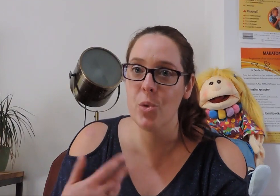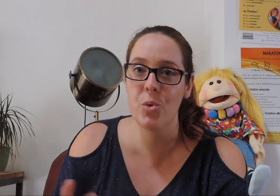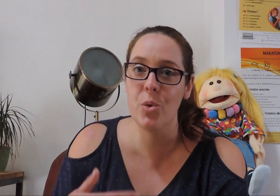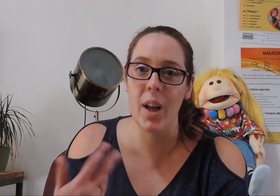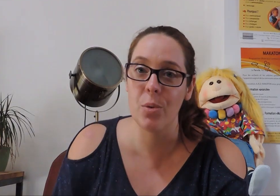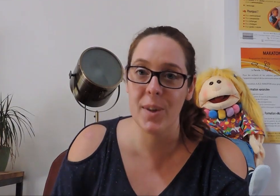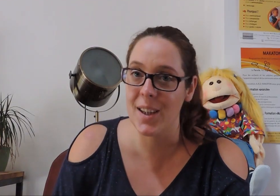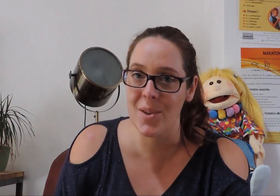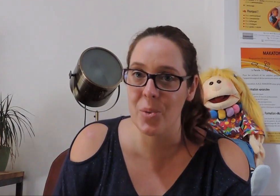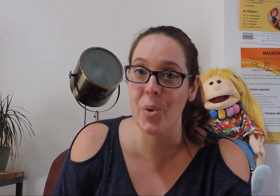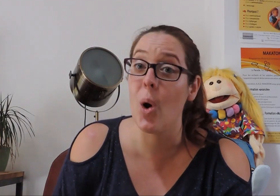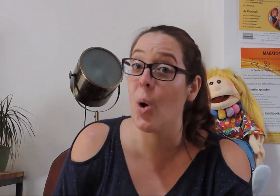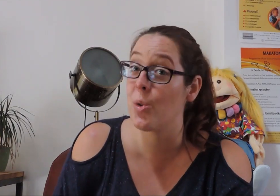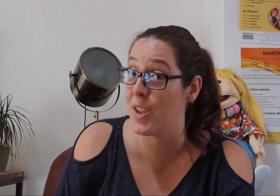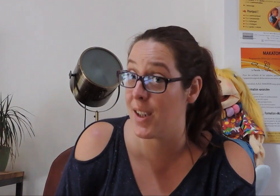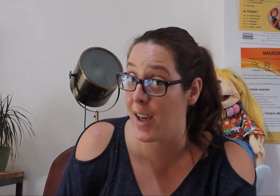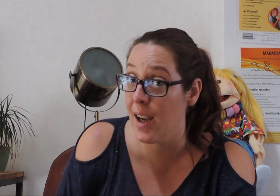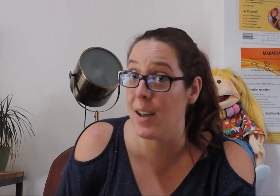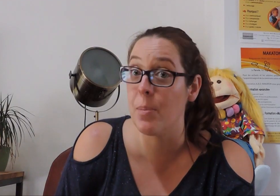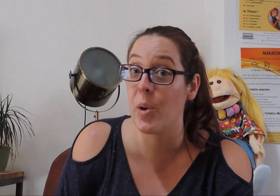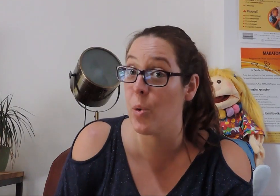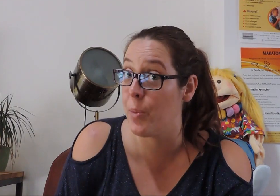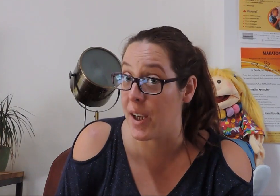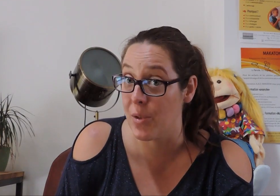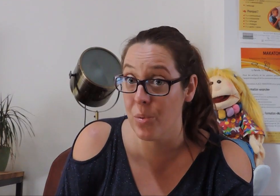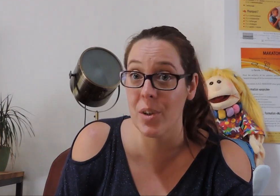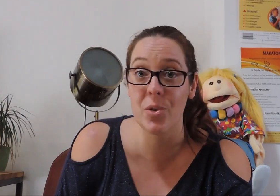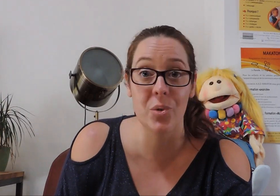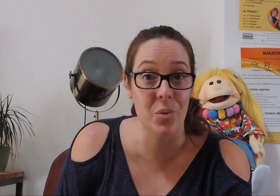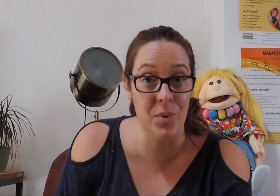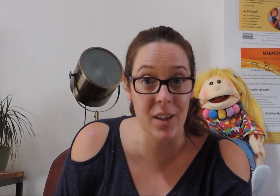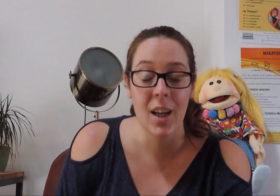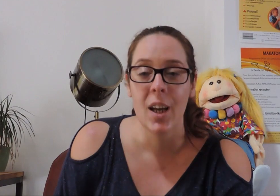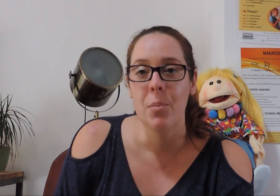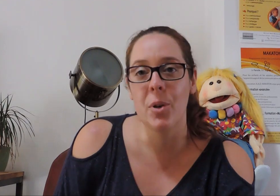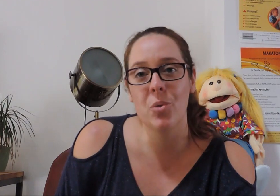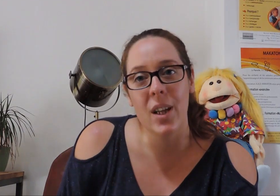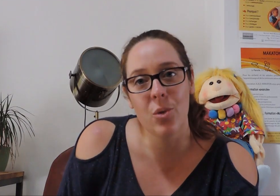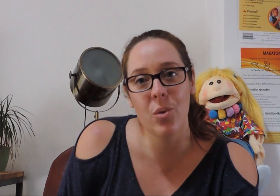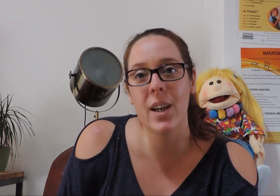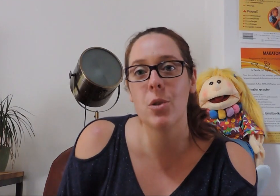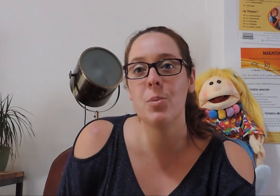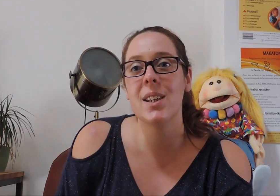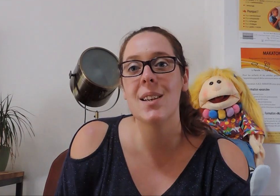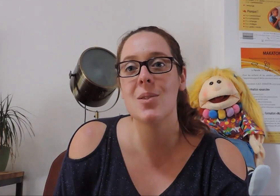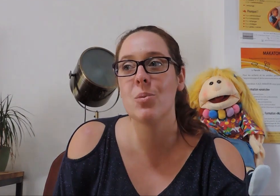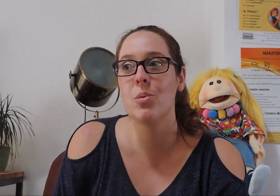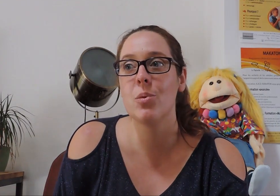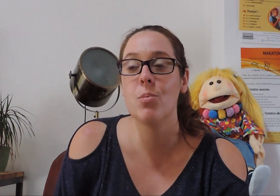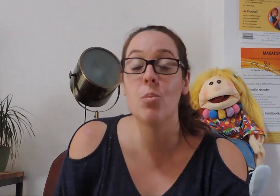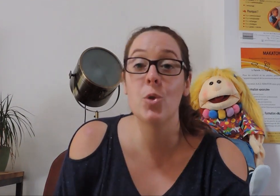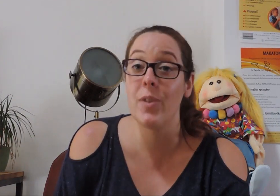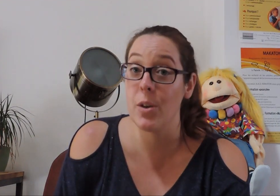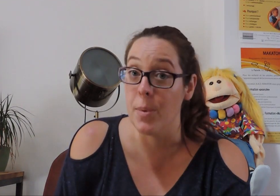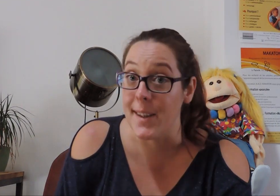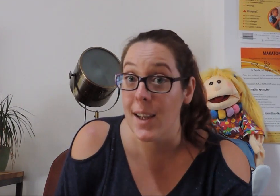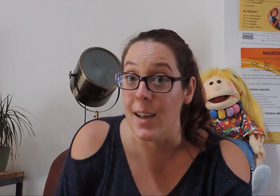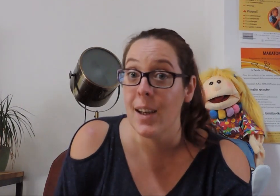de la communication en général et pas que le makaton hein j'entends bien mais en tout cas de la communication de mon cheval de bataille